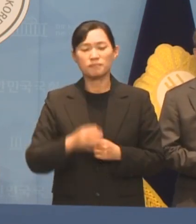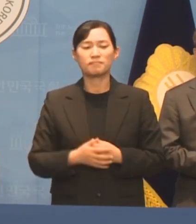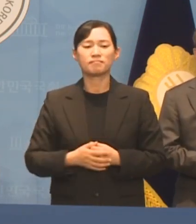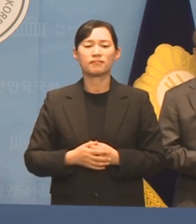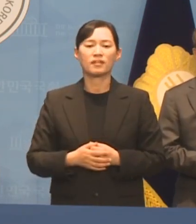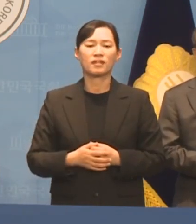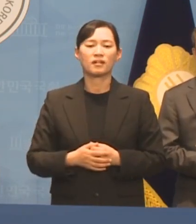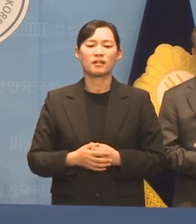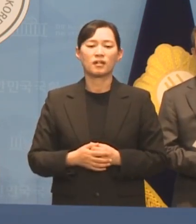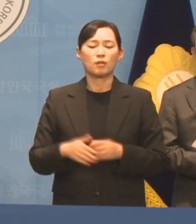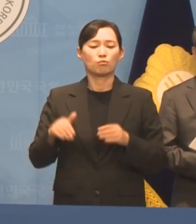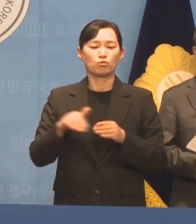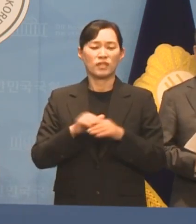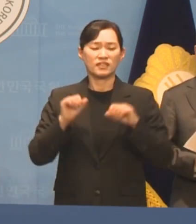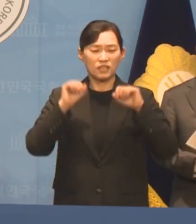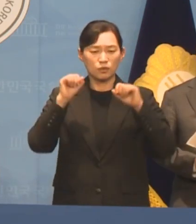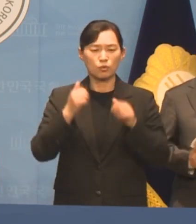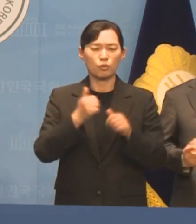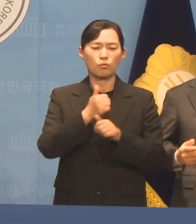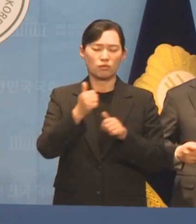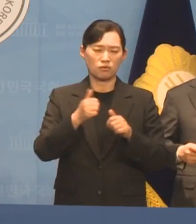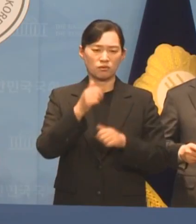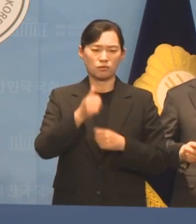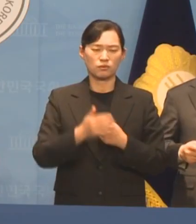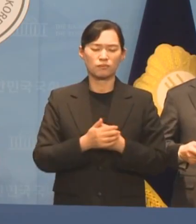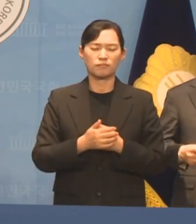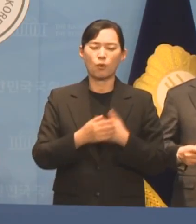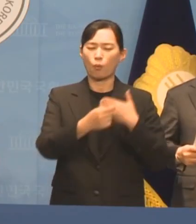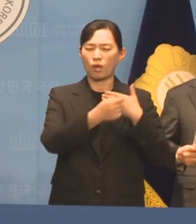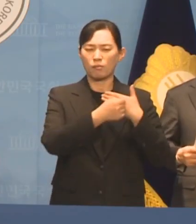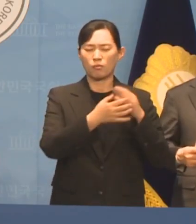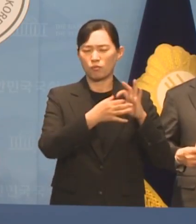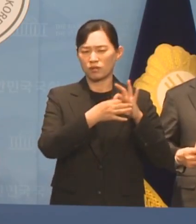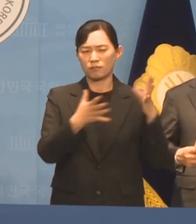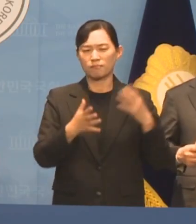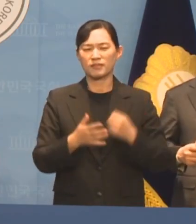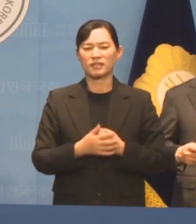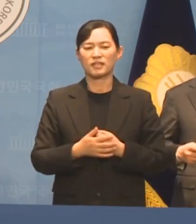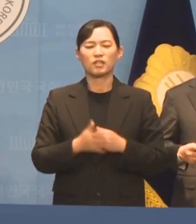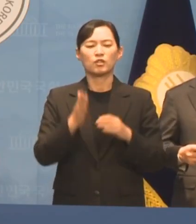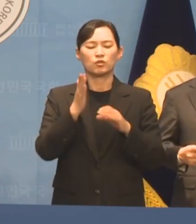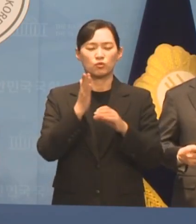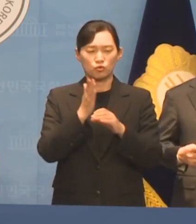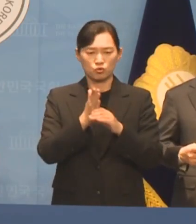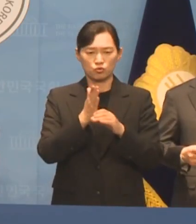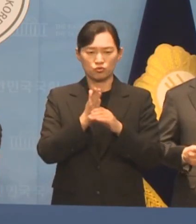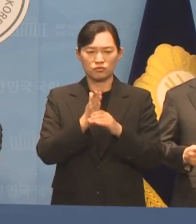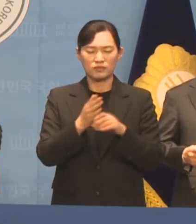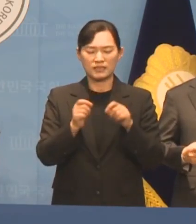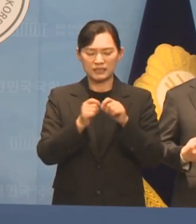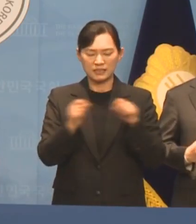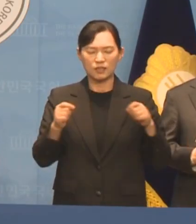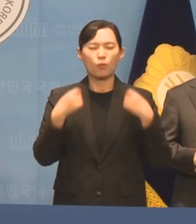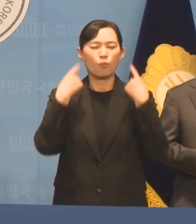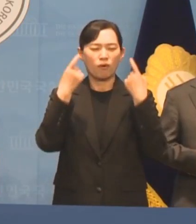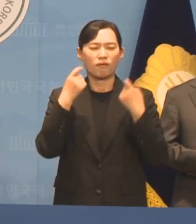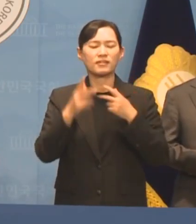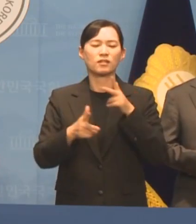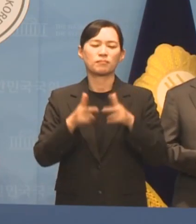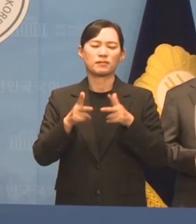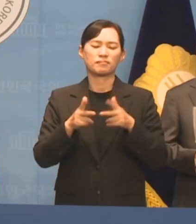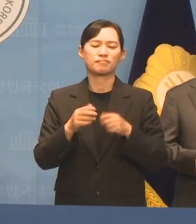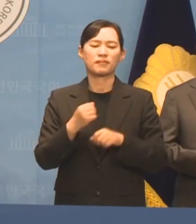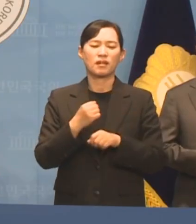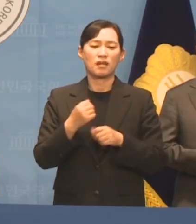저는 문체위원으로서 외부 변수에 흔들리지 않는 중장기적인 관광 활성화 대책을 주문했습니다.